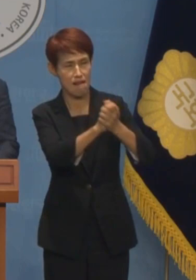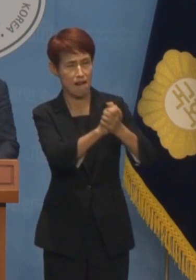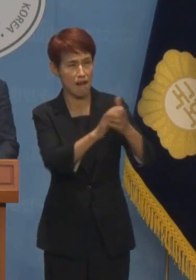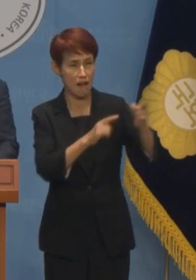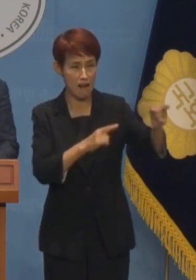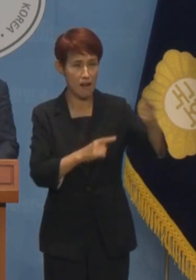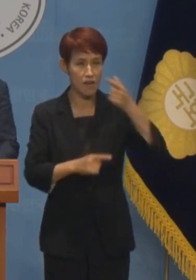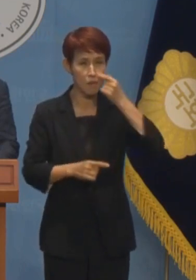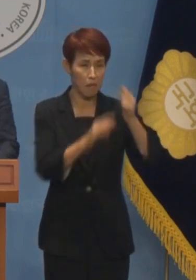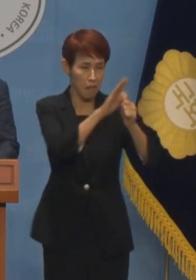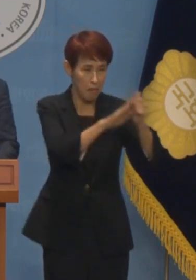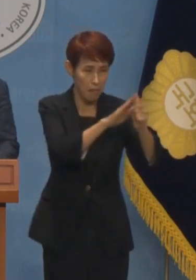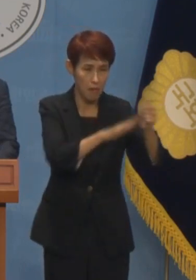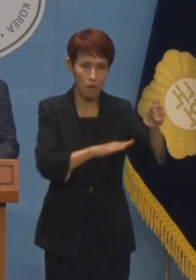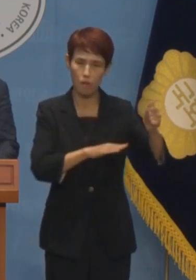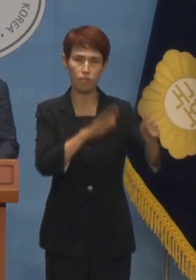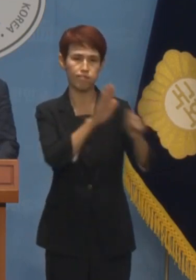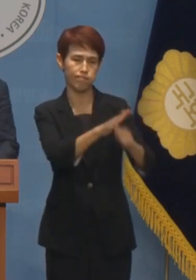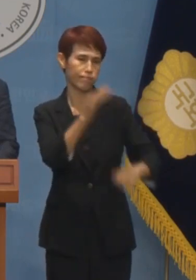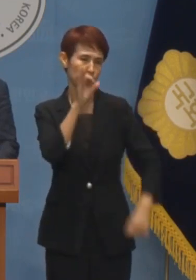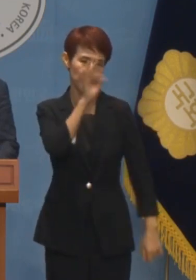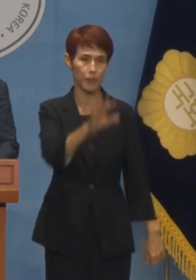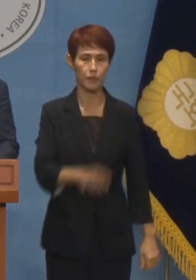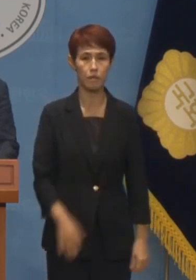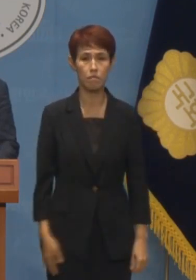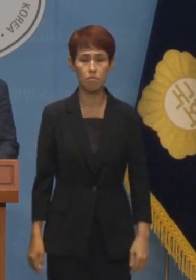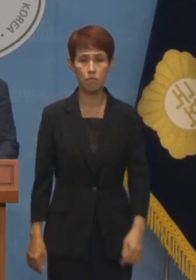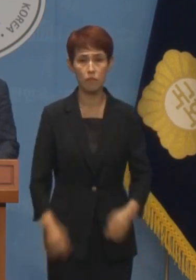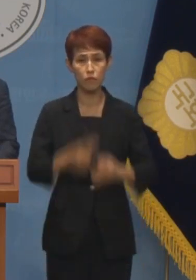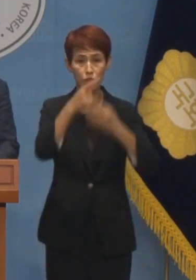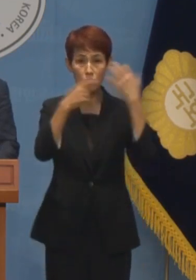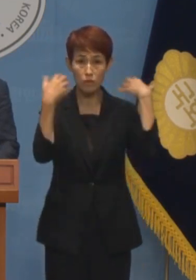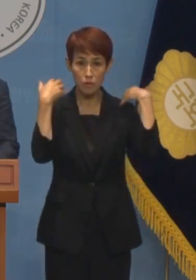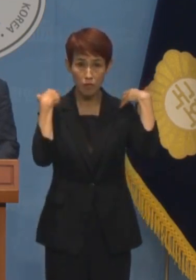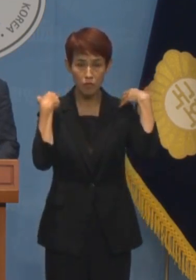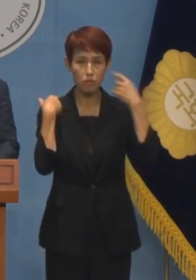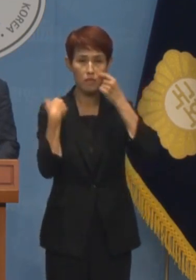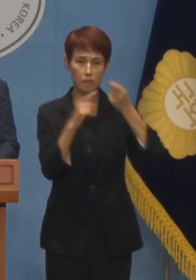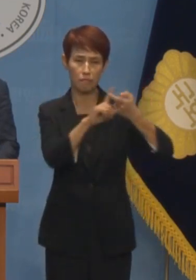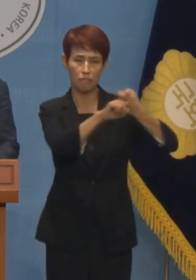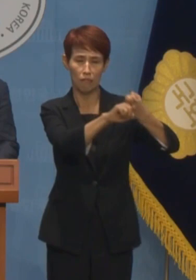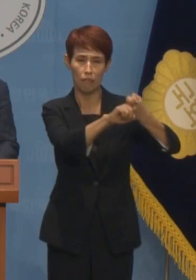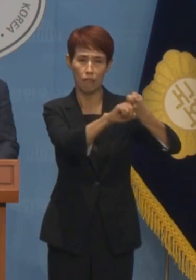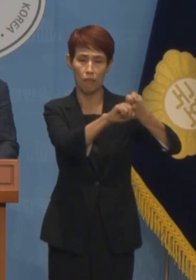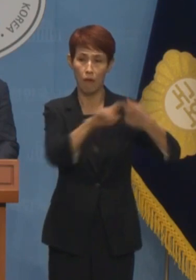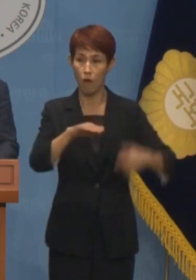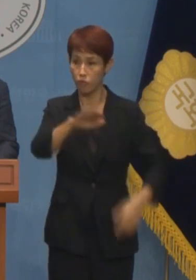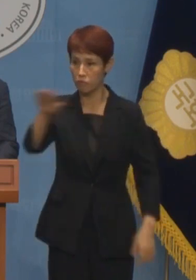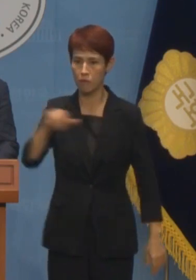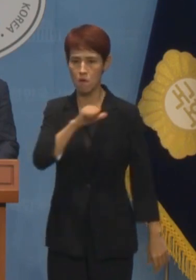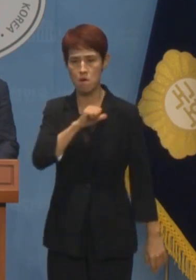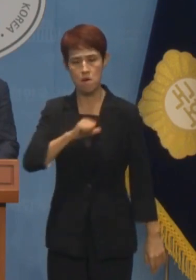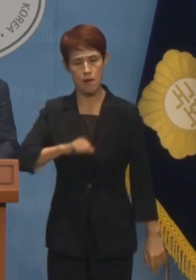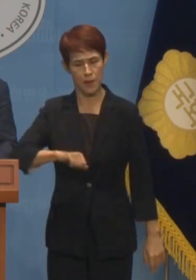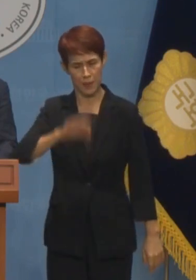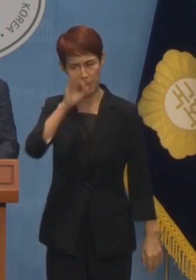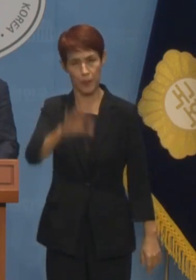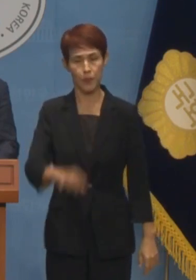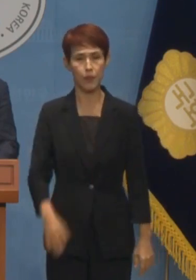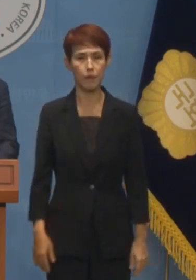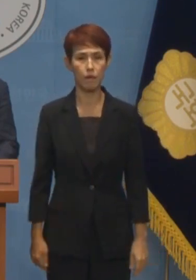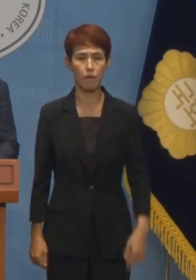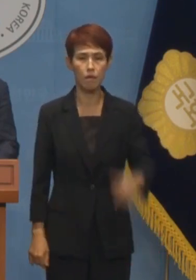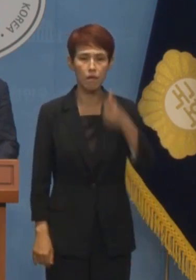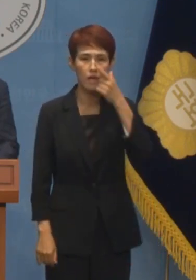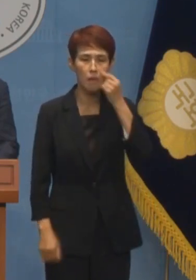없습니다. 윤석열 정부의 친일 행적이 인내할 수 있는 한계를 넘어섰습니다. 대일